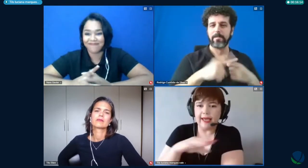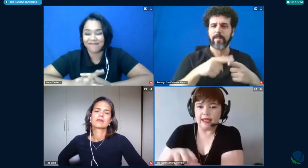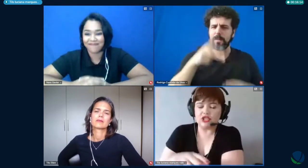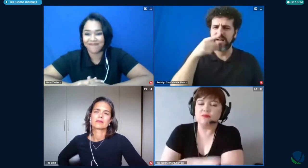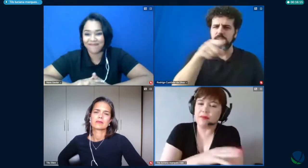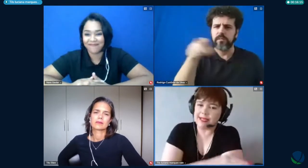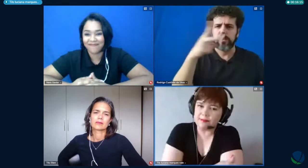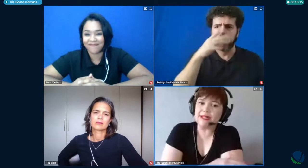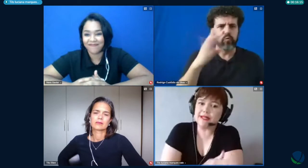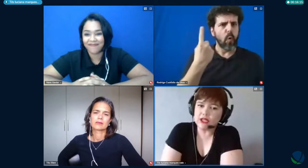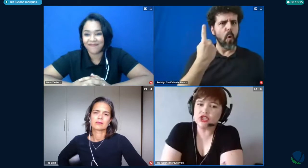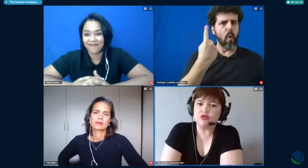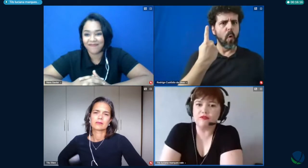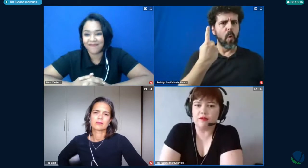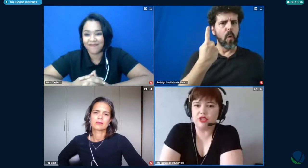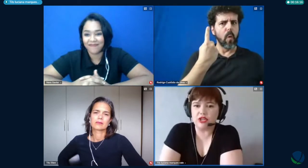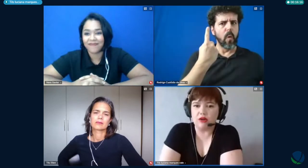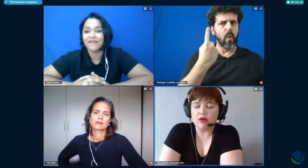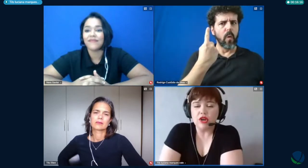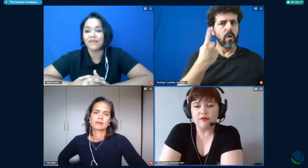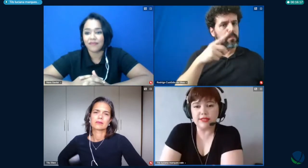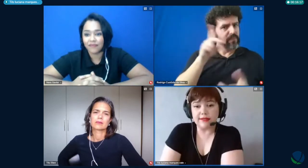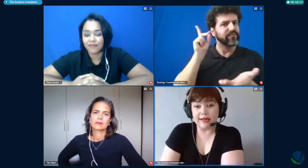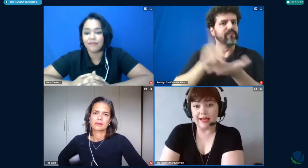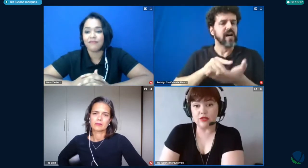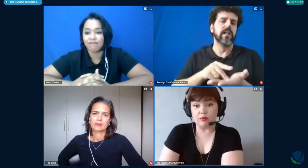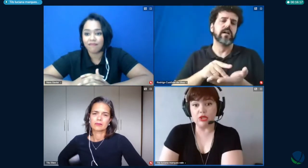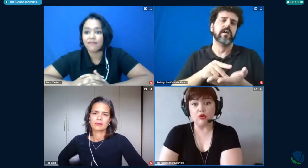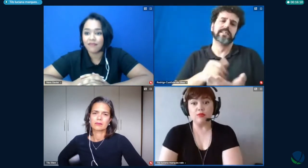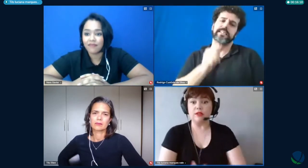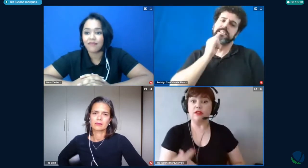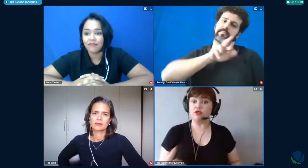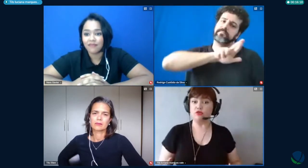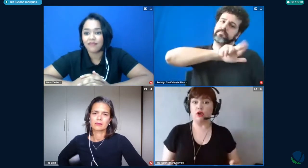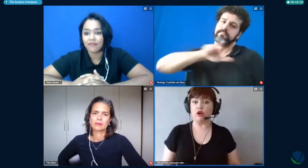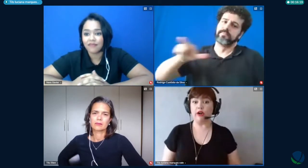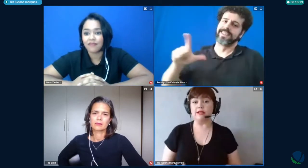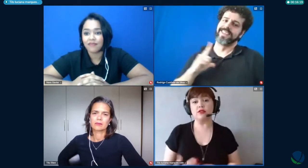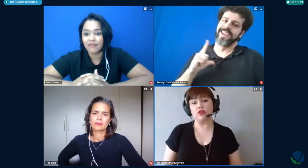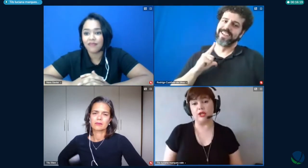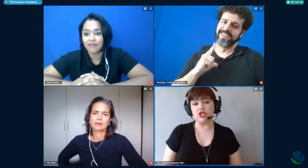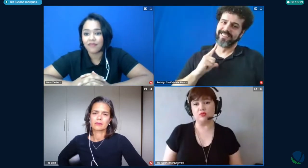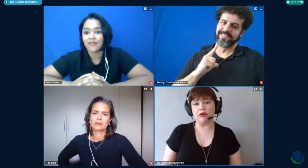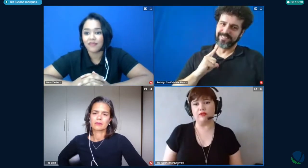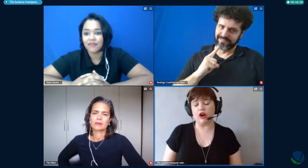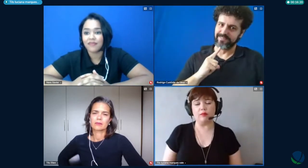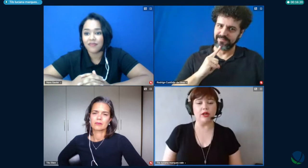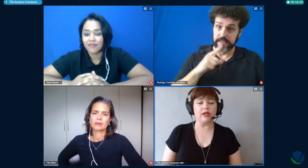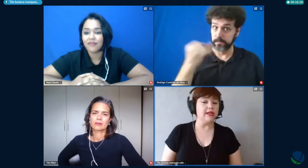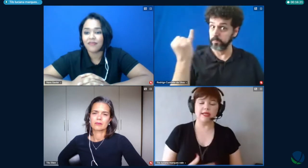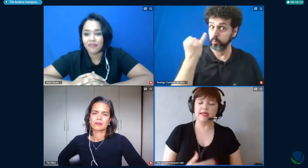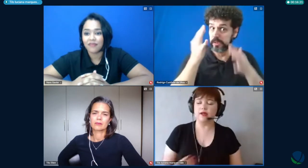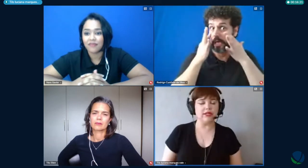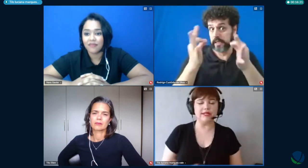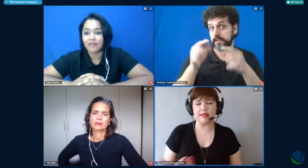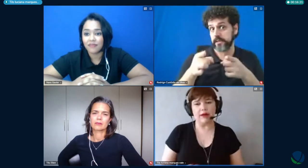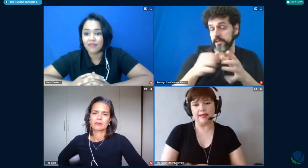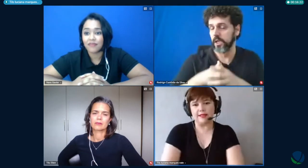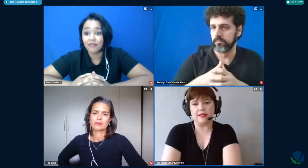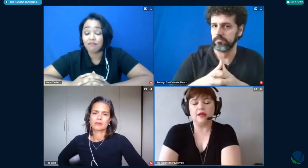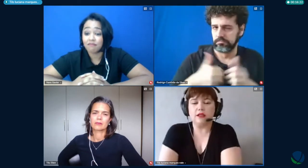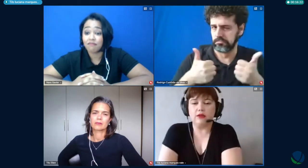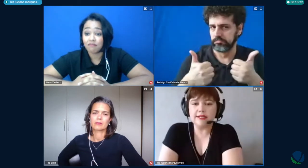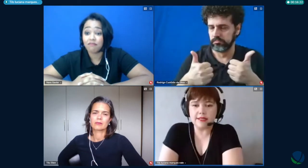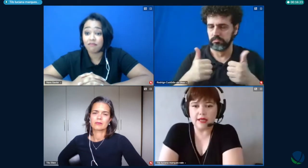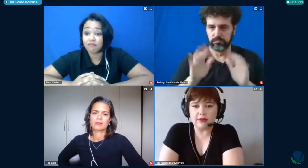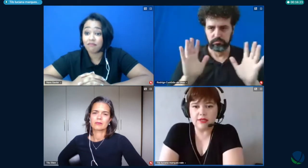é este, mas apresente de uma forma geral. Você traz somente como se isso ocorresse somente em uma forma e não nas